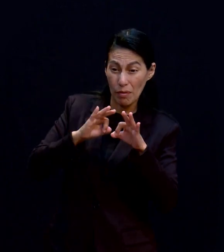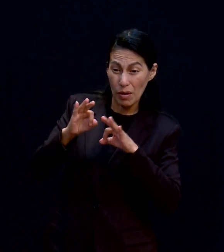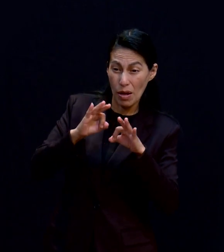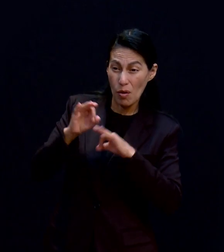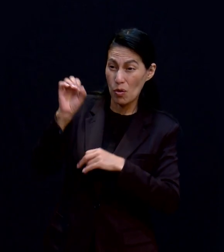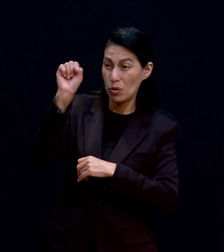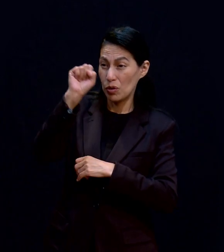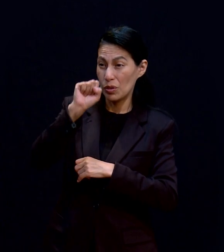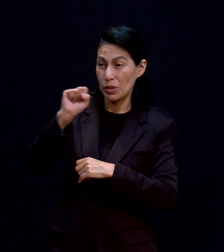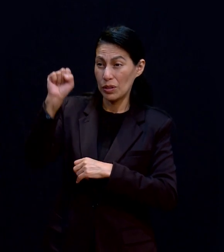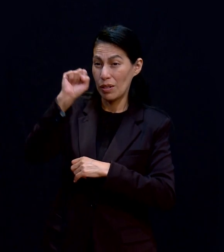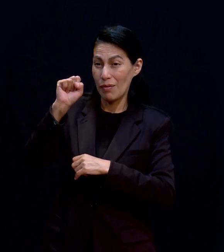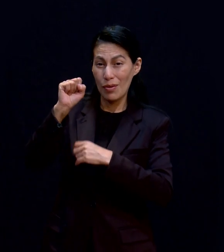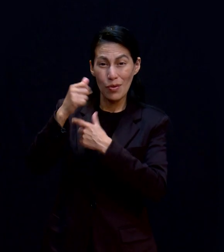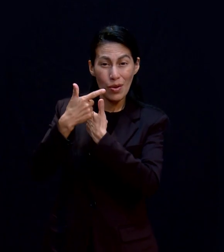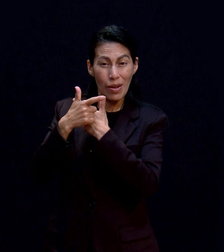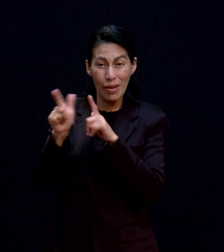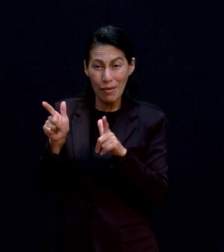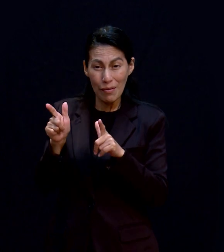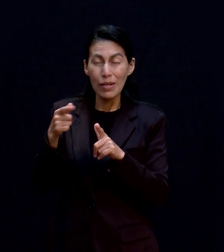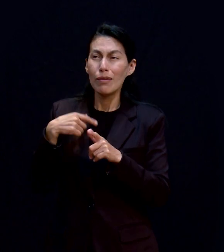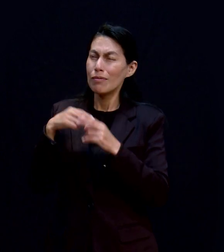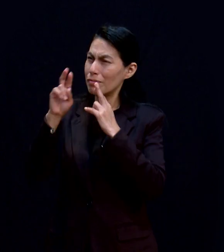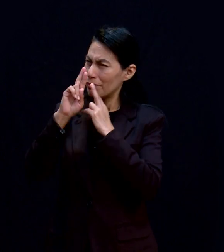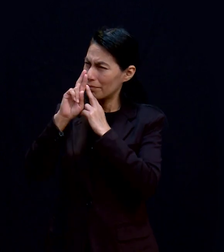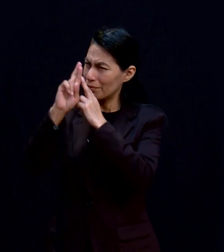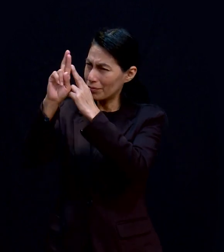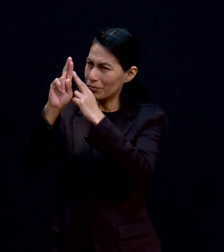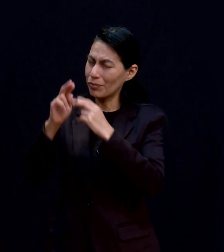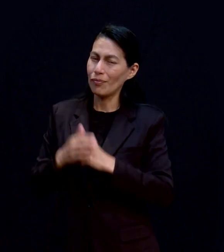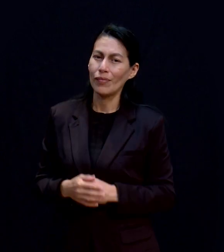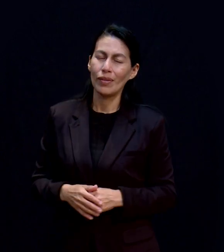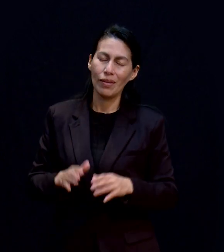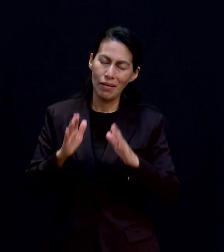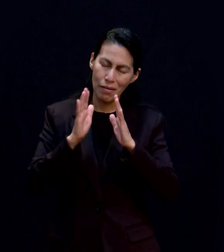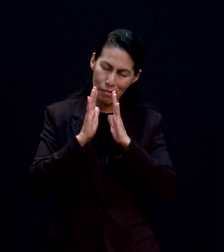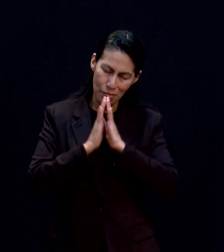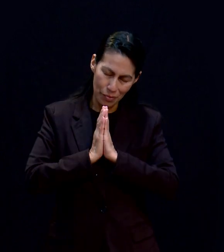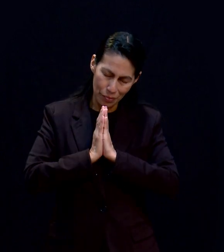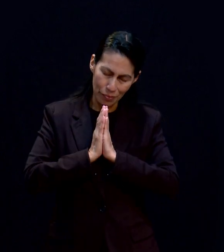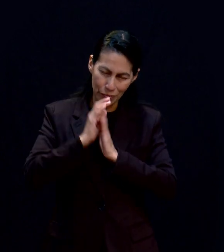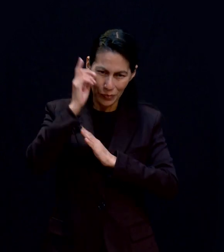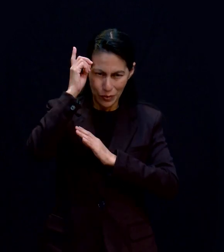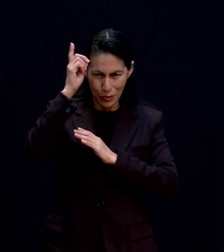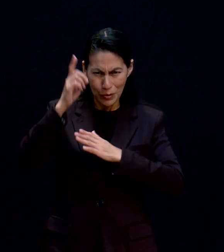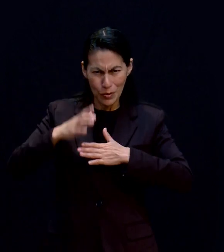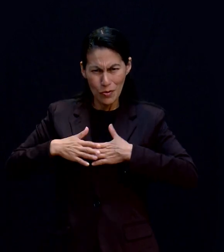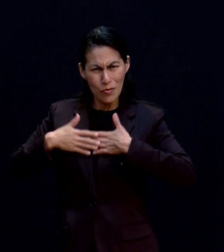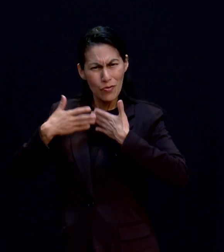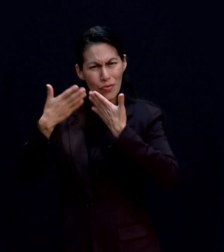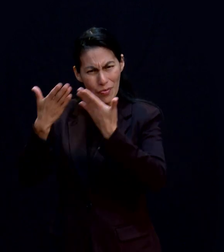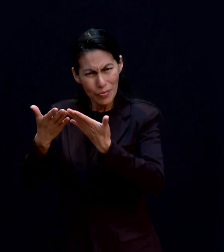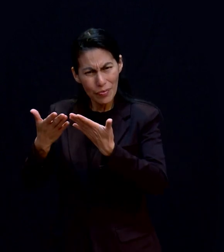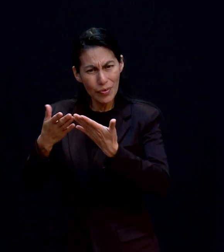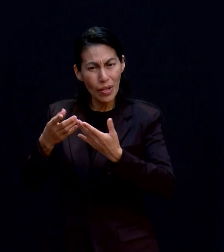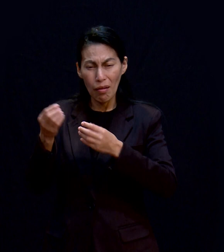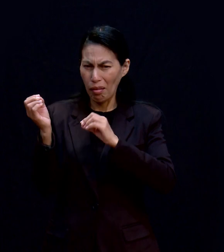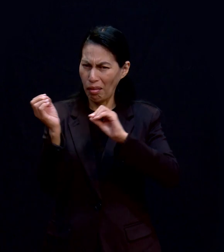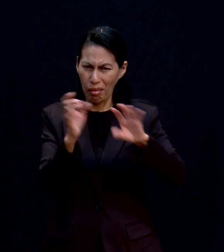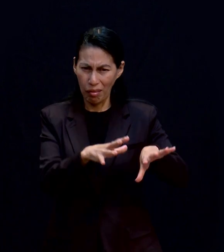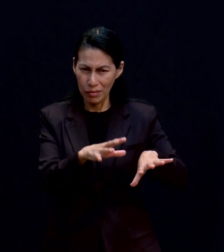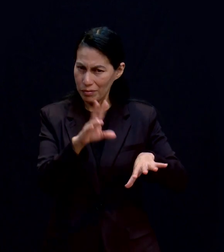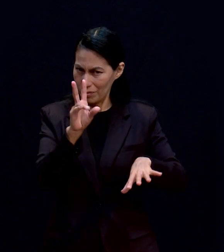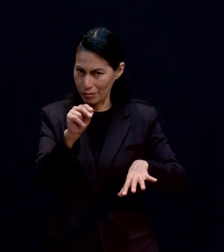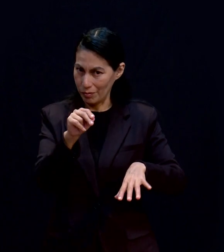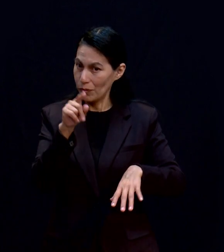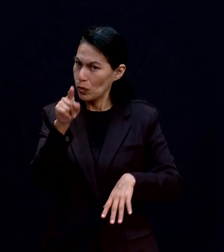amén riccardo que dios te dé la confianza de que no te va a dejar y que